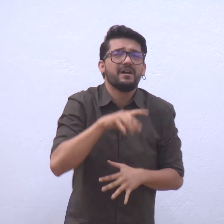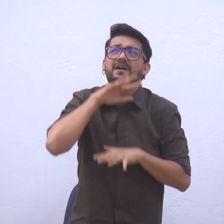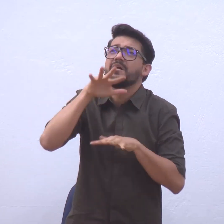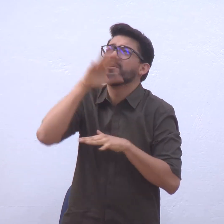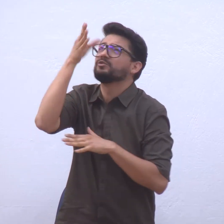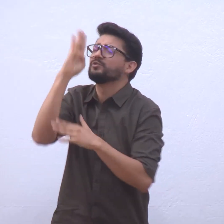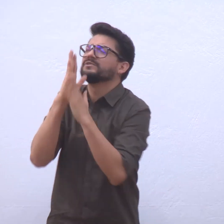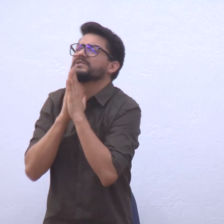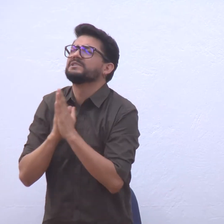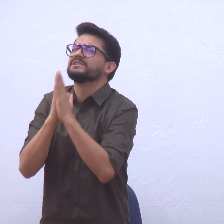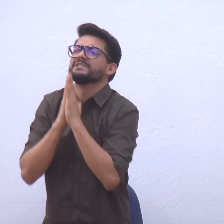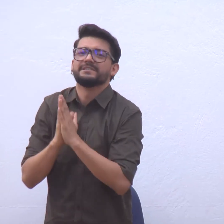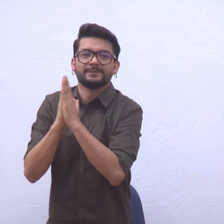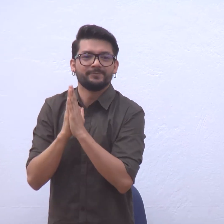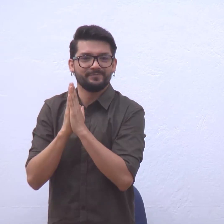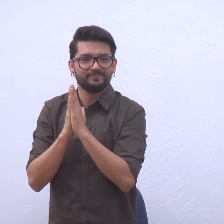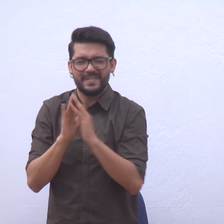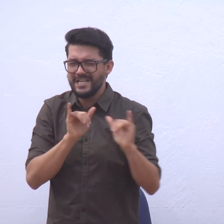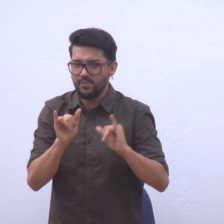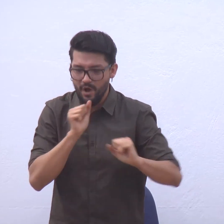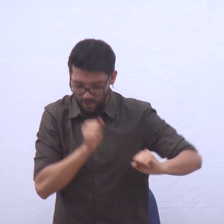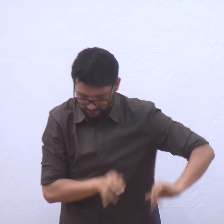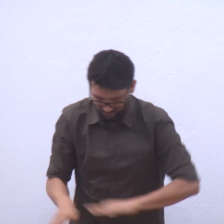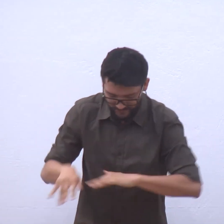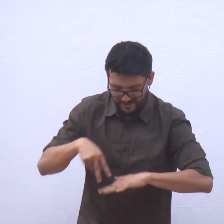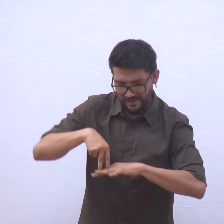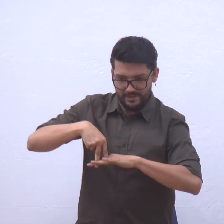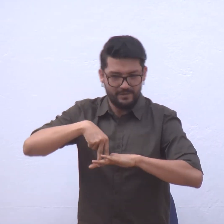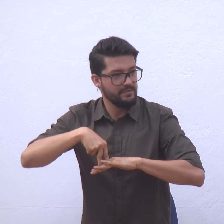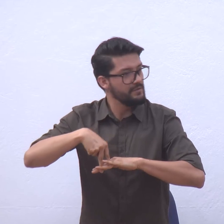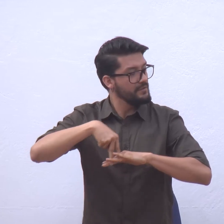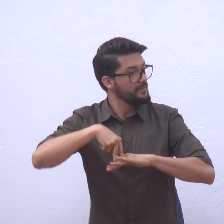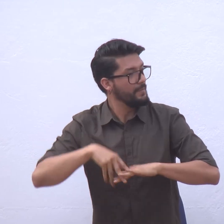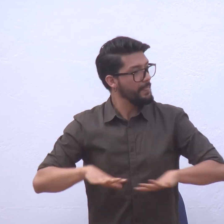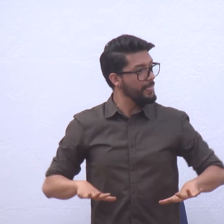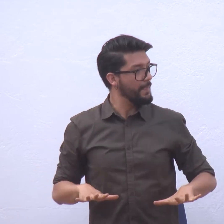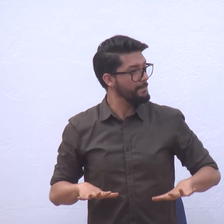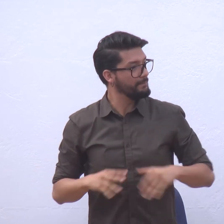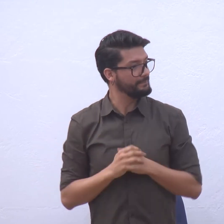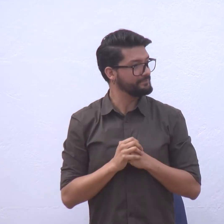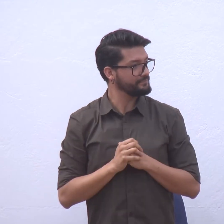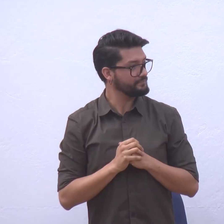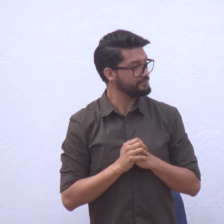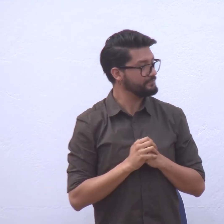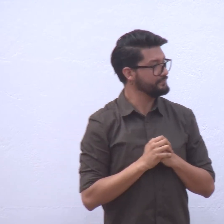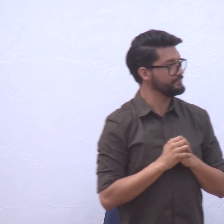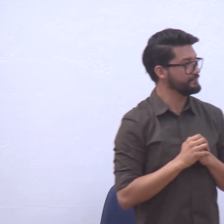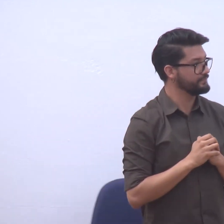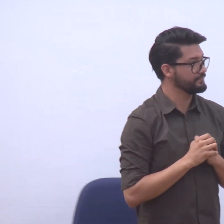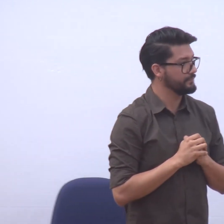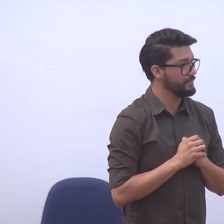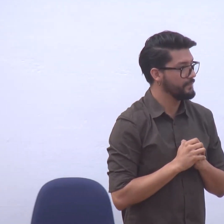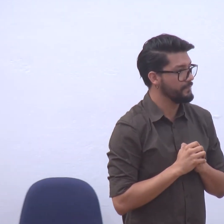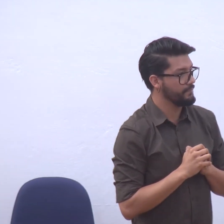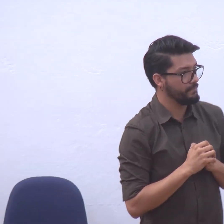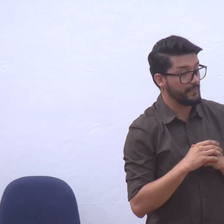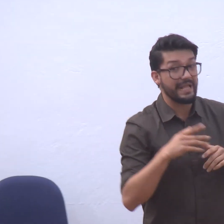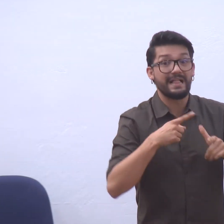la situación, clamamos a nuestro Padre, ¿cierto? Le buscamos en intimidad. Nos empezamos a meter en una medida